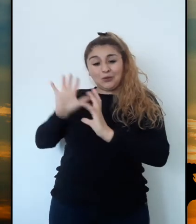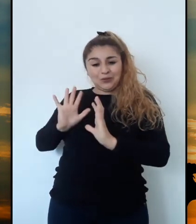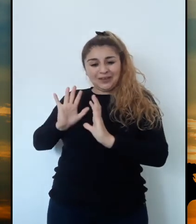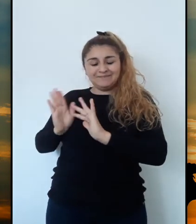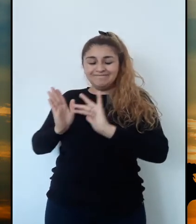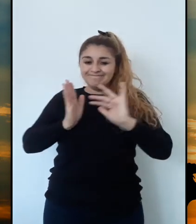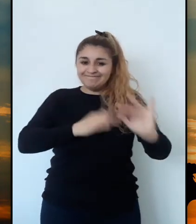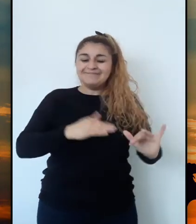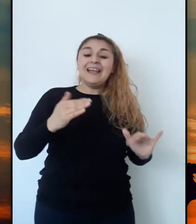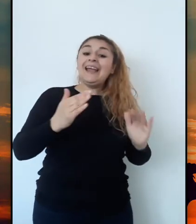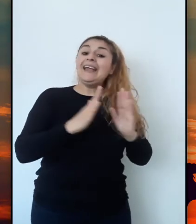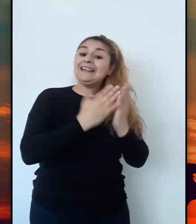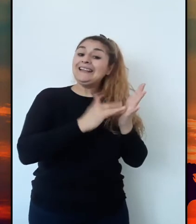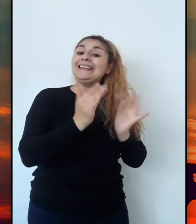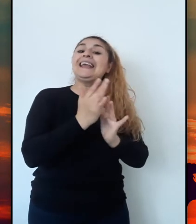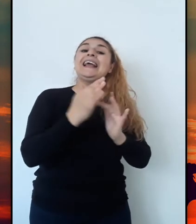6.